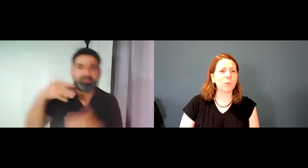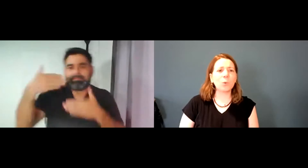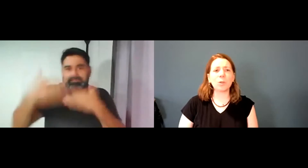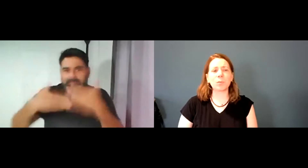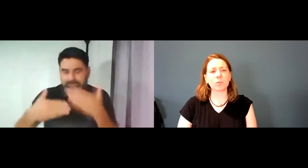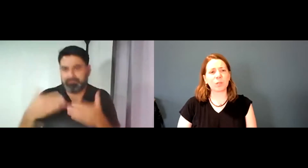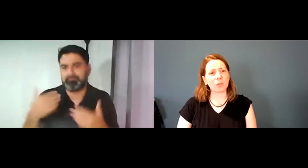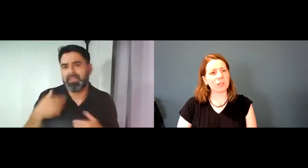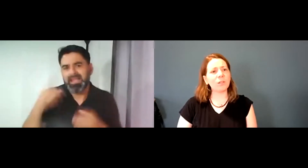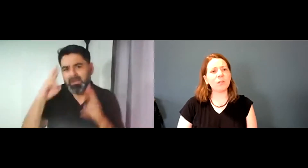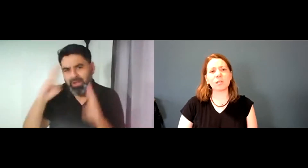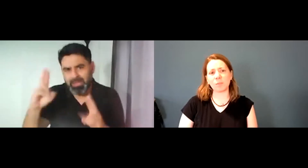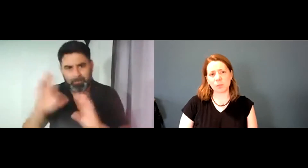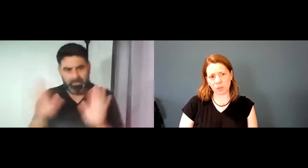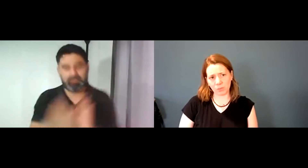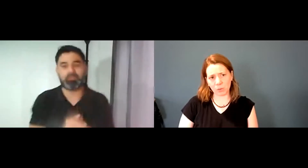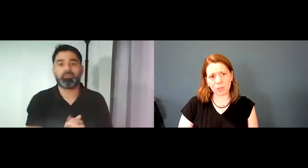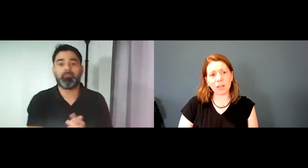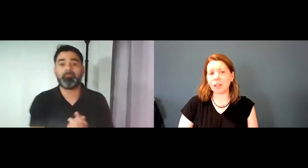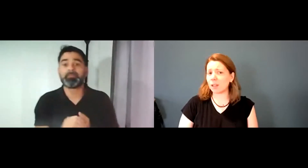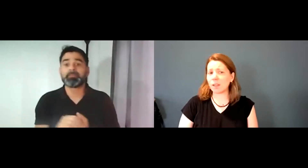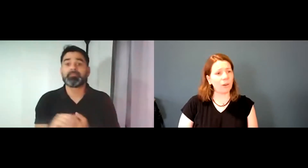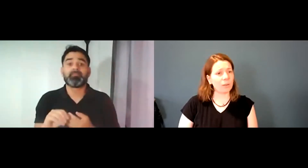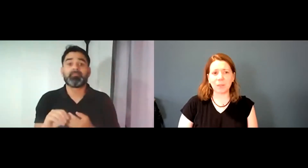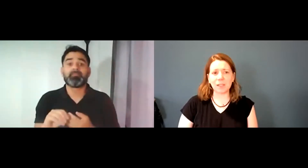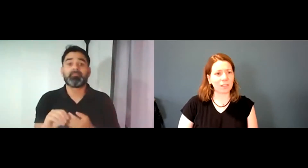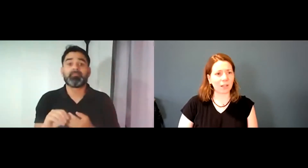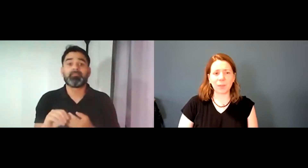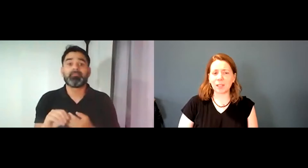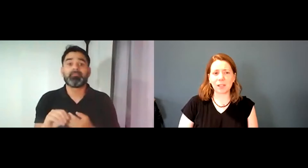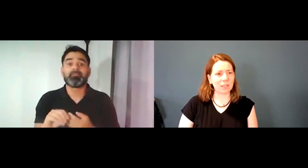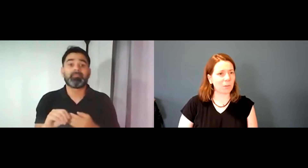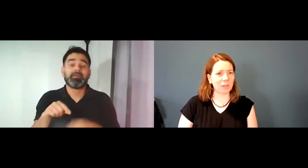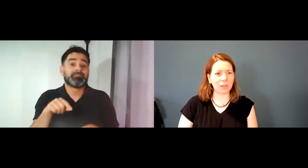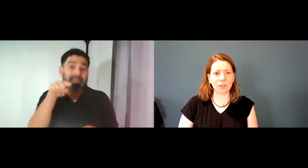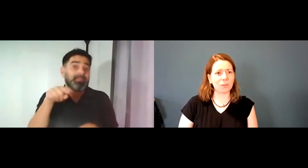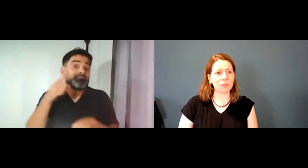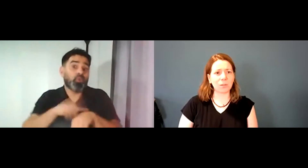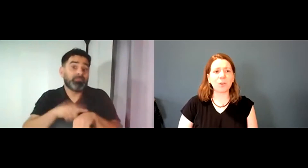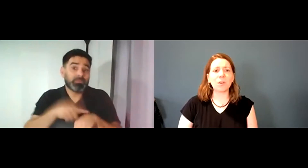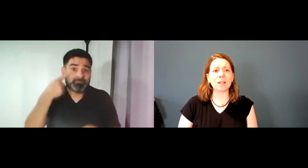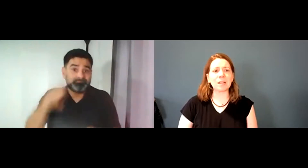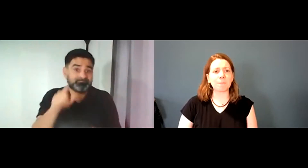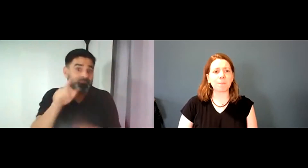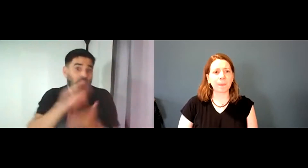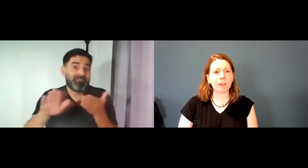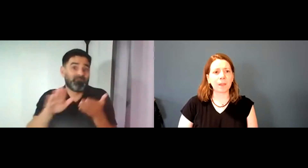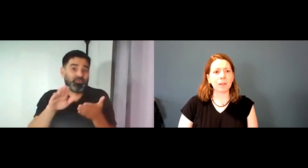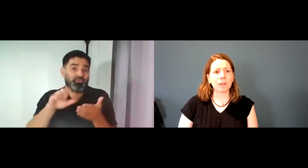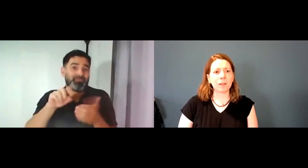uno por su situación se empezó a dificultar. Obviamente se respetan las situaciones de todos y todas en